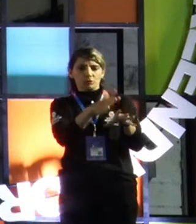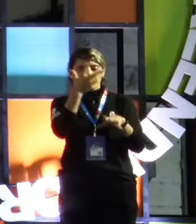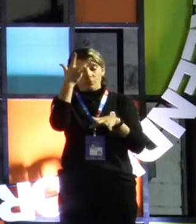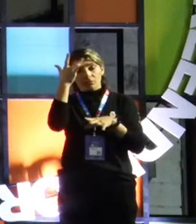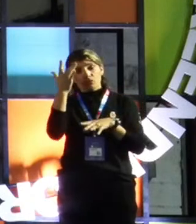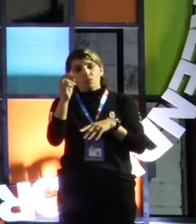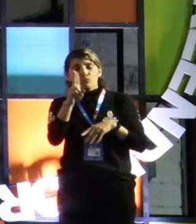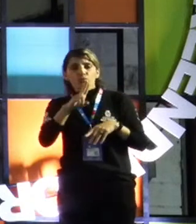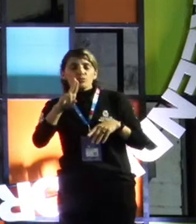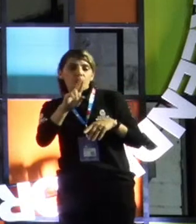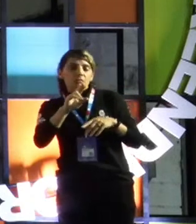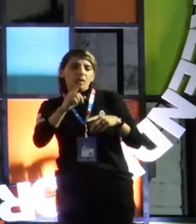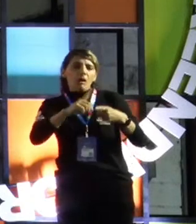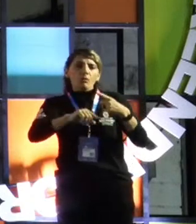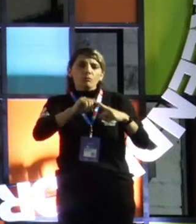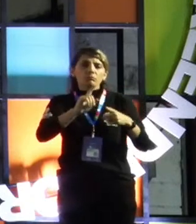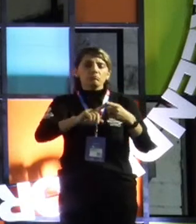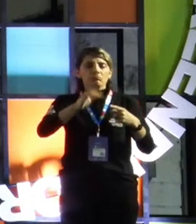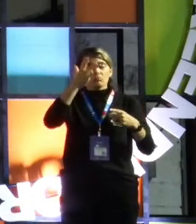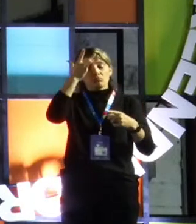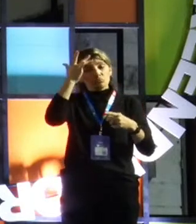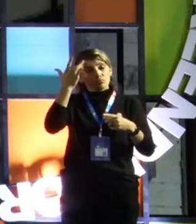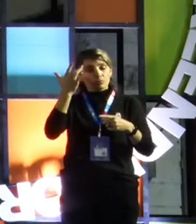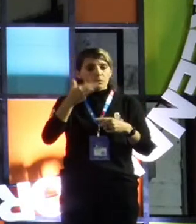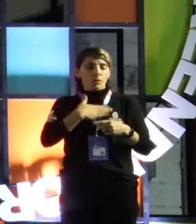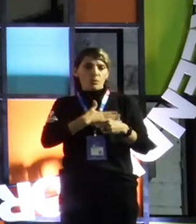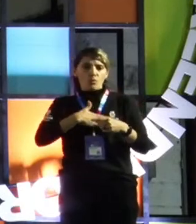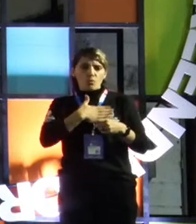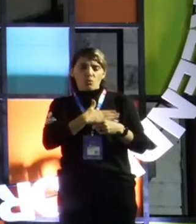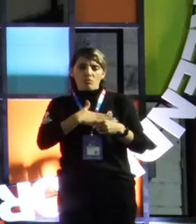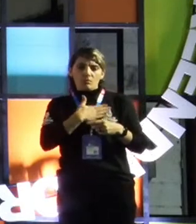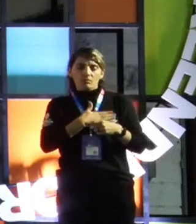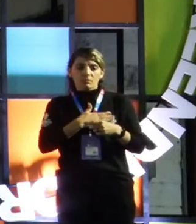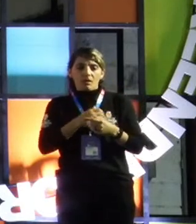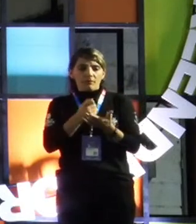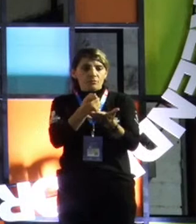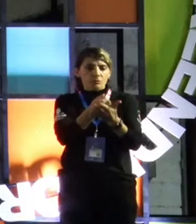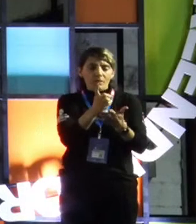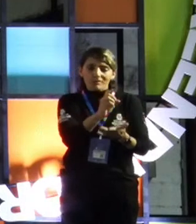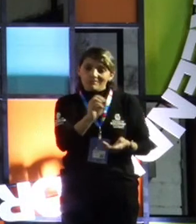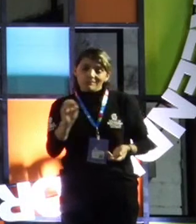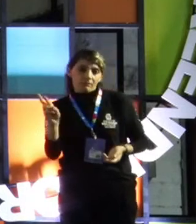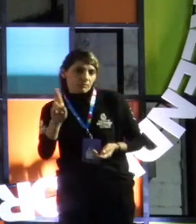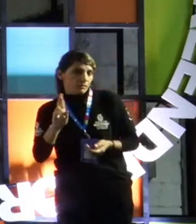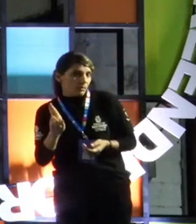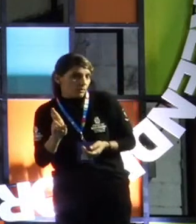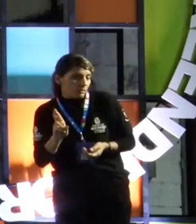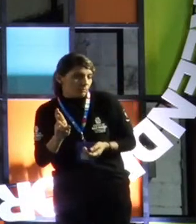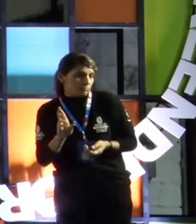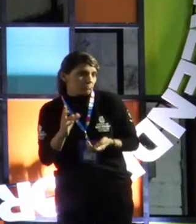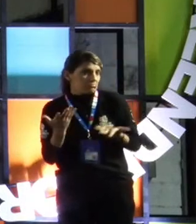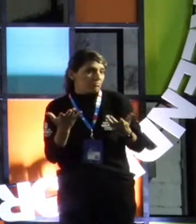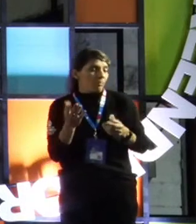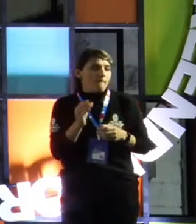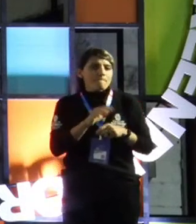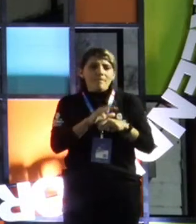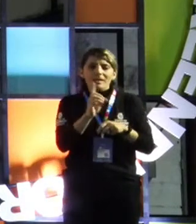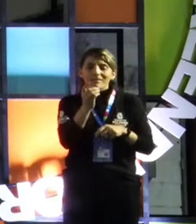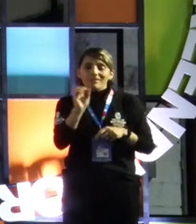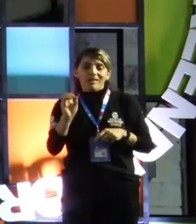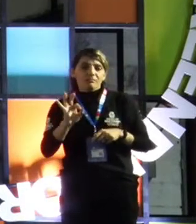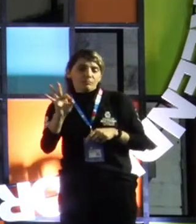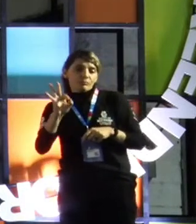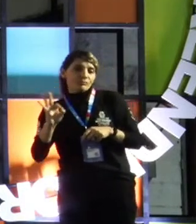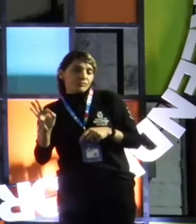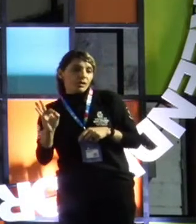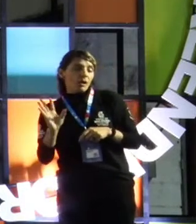o nosso produto e a pessoa utiliza o produto por sua indicação, eu vou te pagar R$100 por isso. E mais 10% da receita que o seu